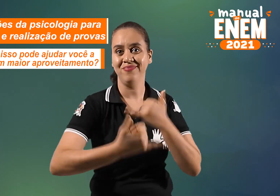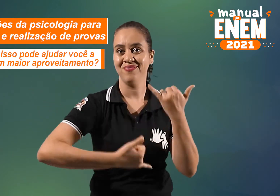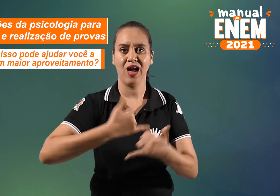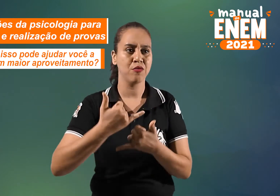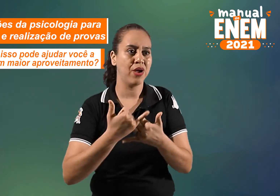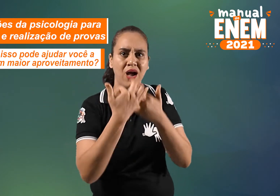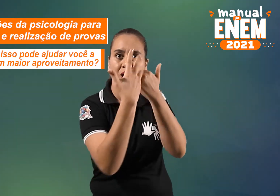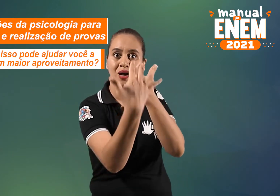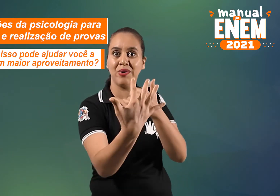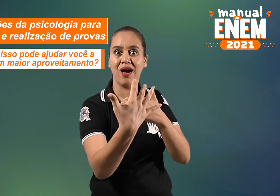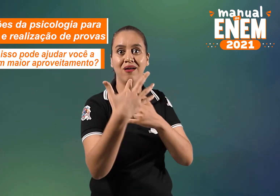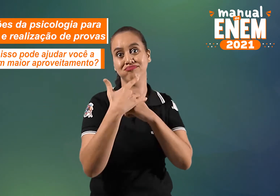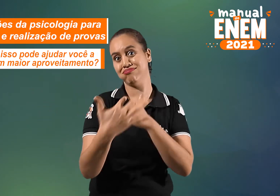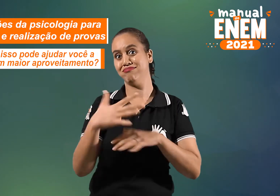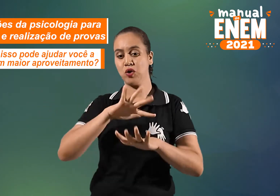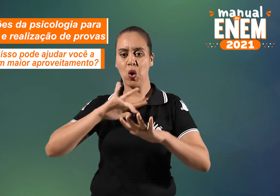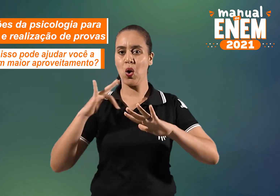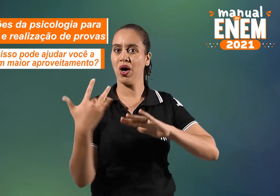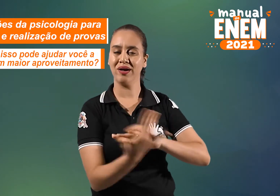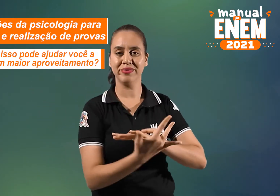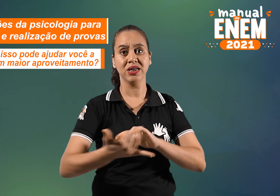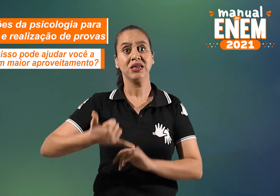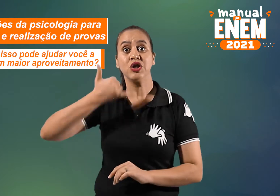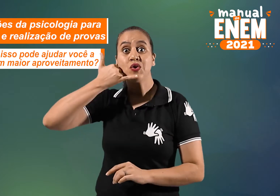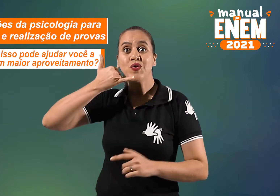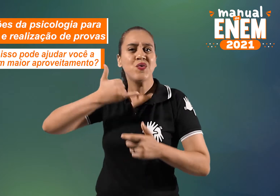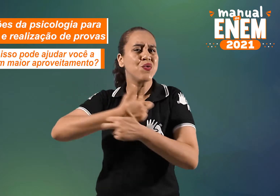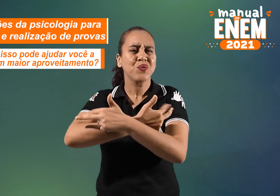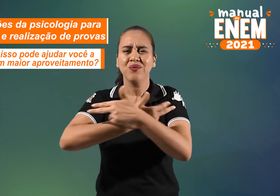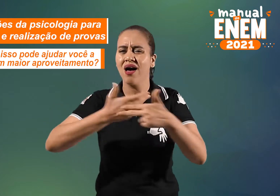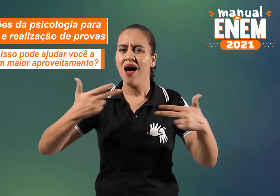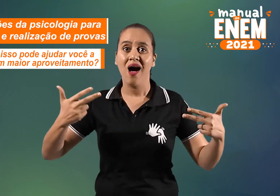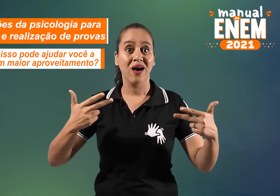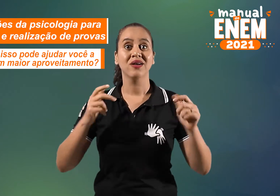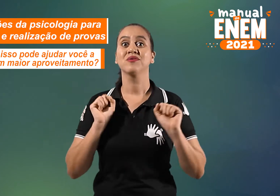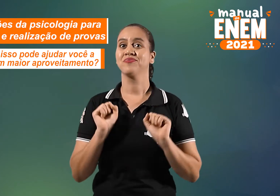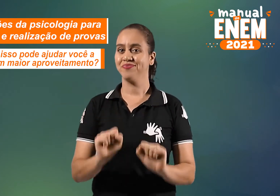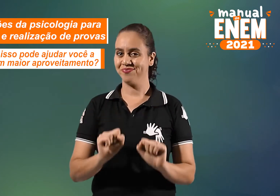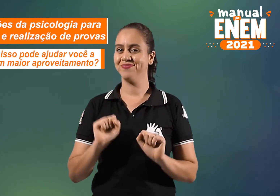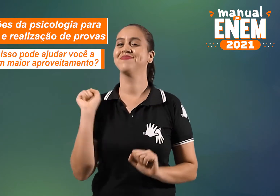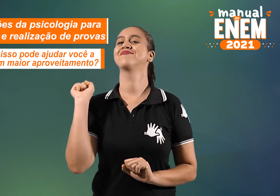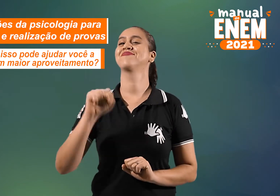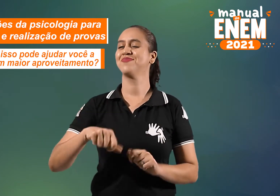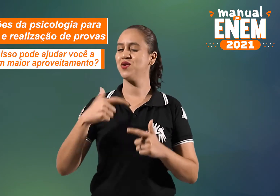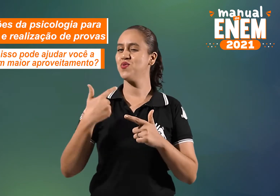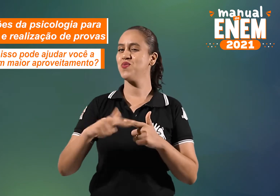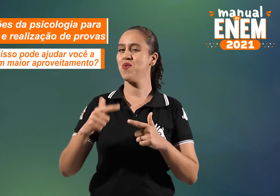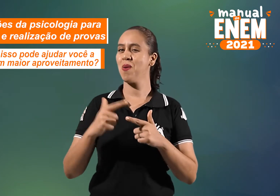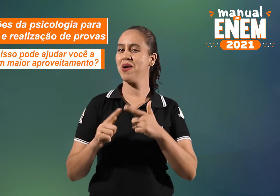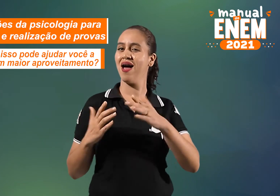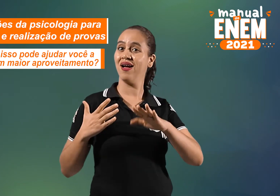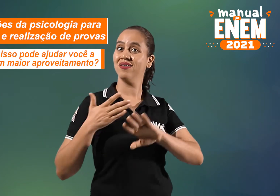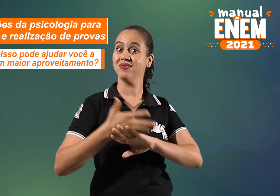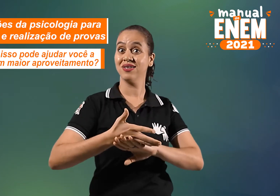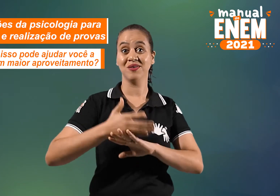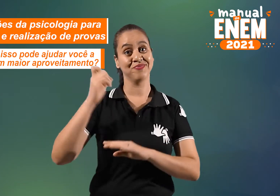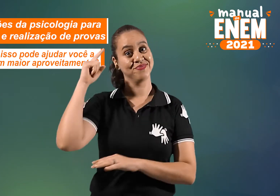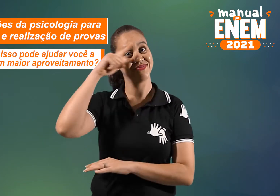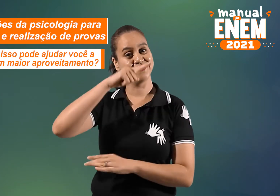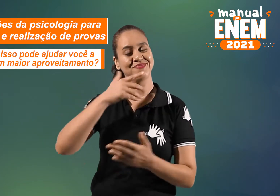redes sociais, streams, celular, entre outras distrações que podem sim se infiltrar e dificultar a sua rotina